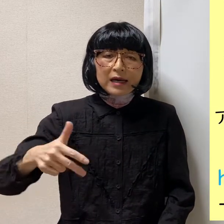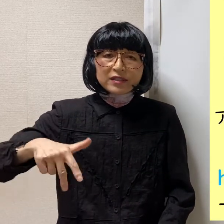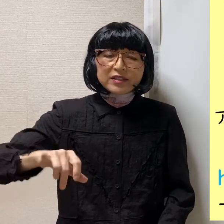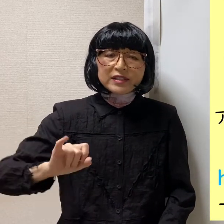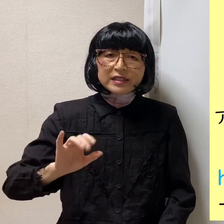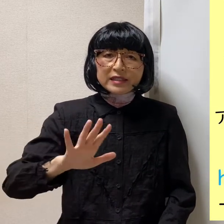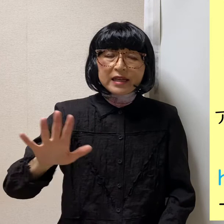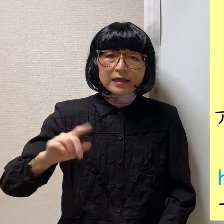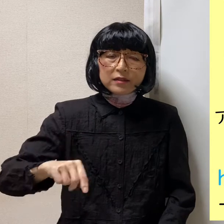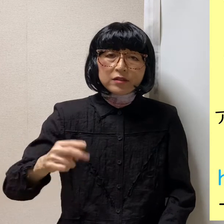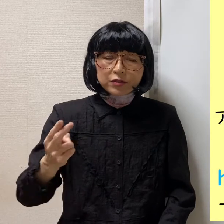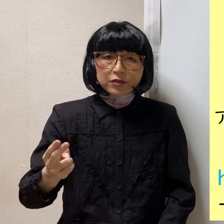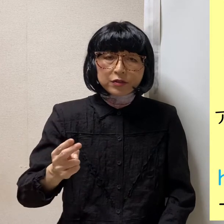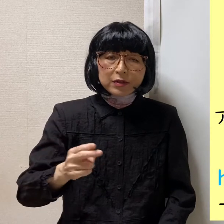An accident happened.